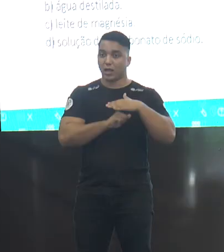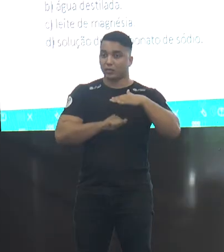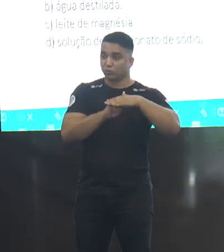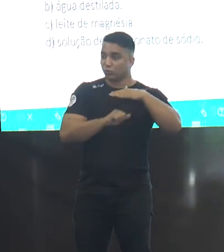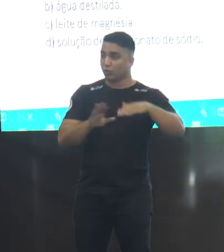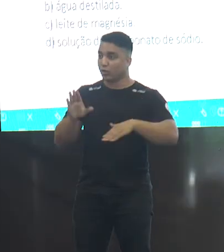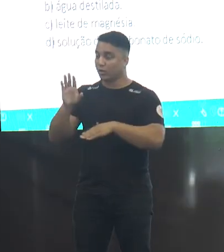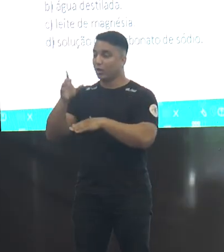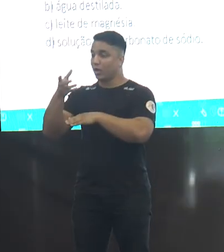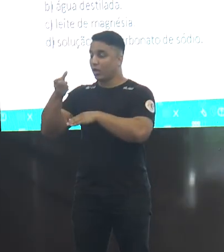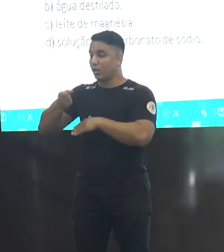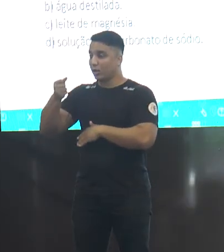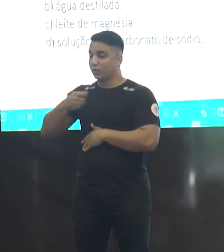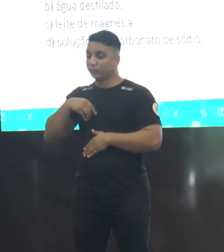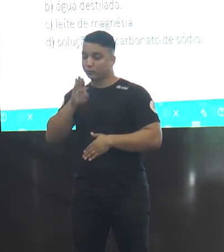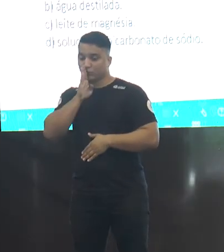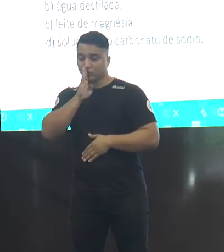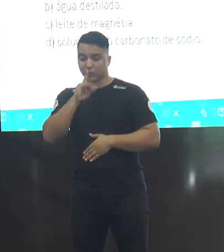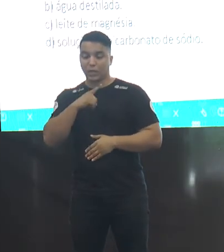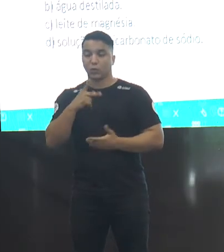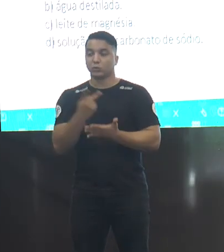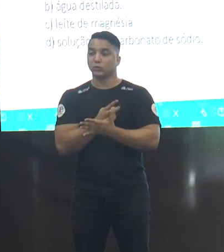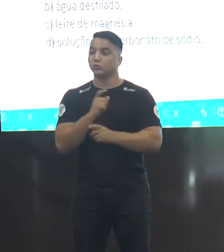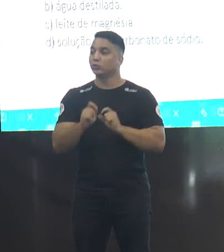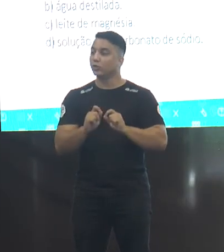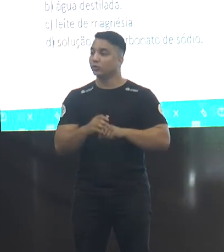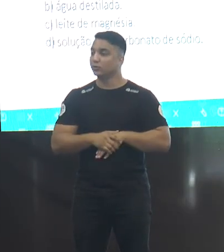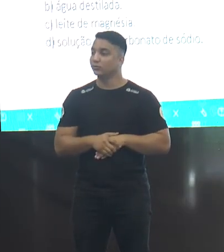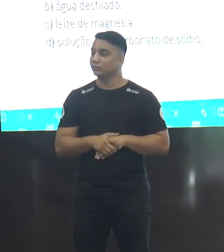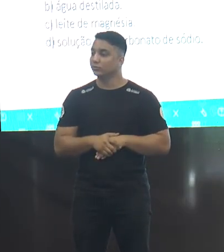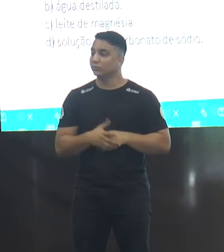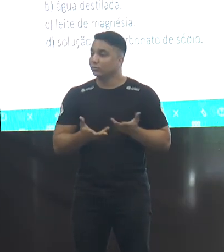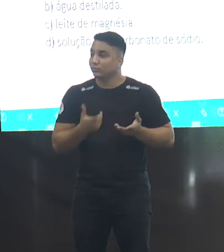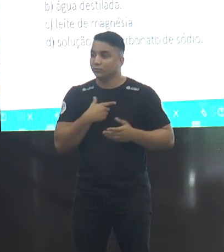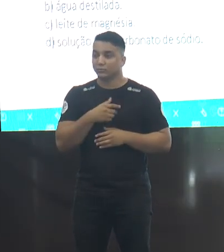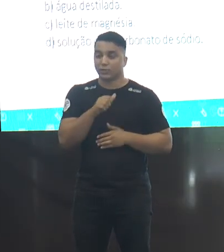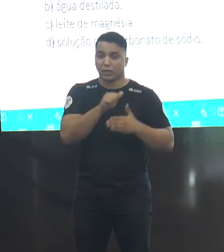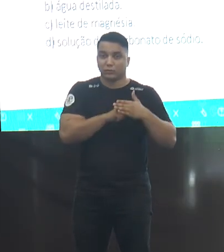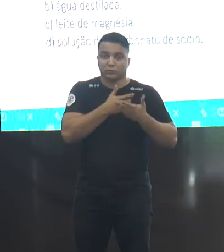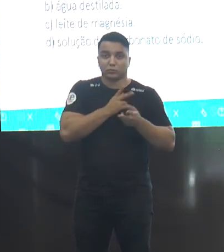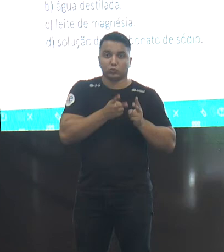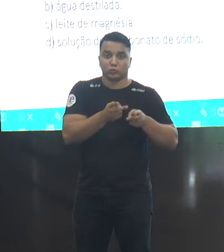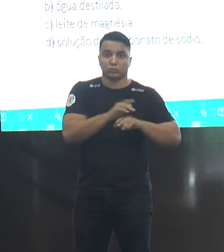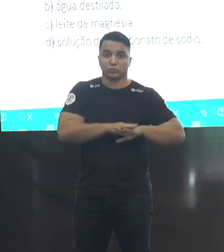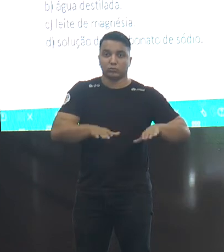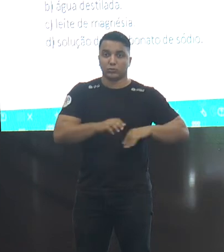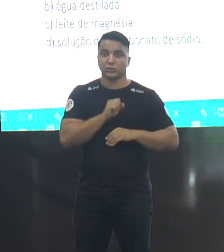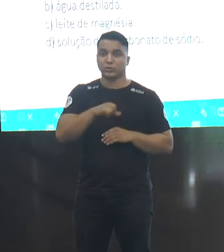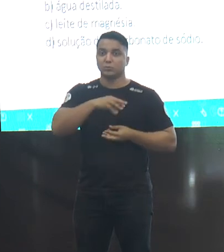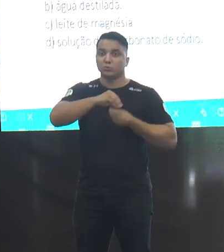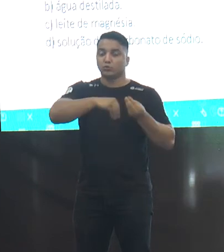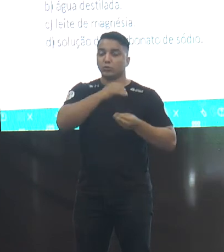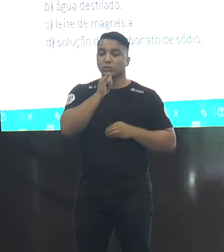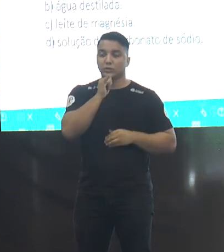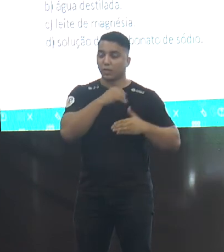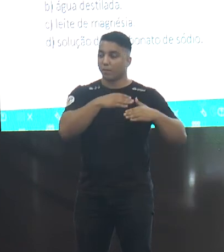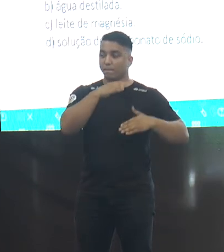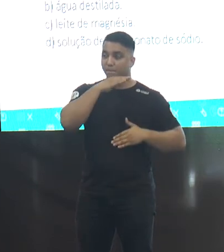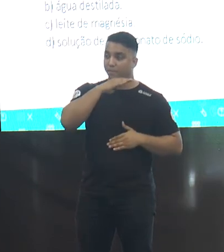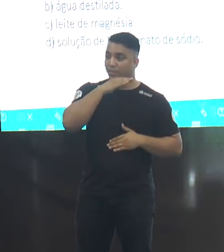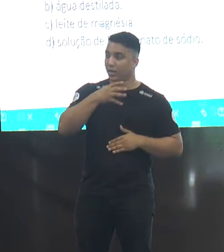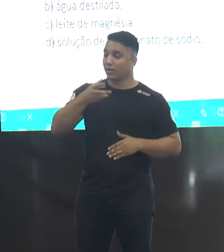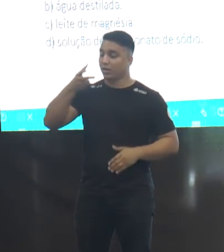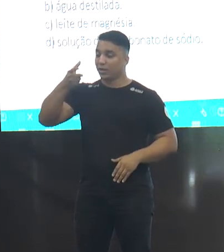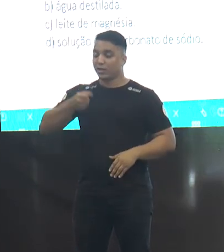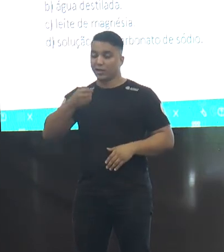que é ácida com leite que é neutro, vai ficar o quê? Ácido. E se eu misturar manga com